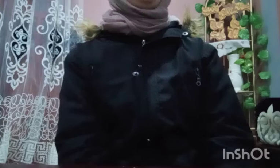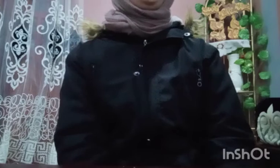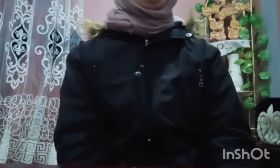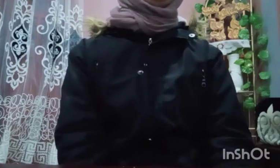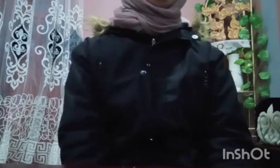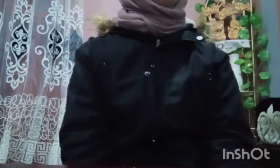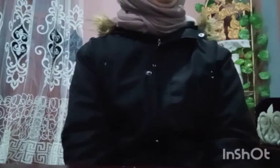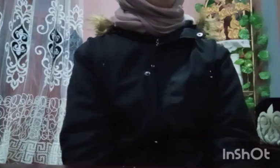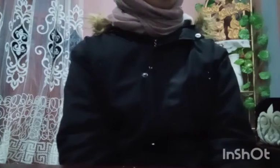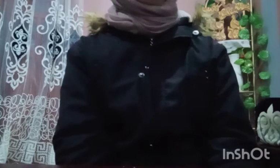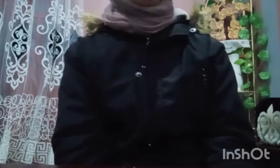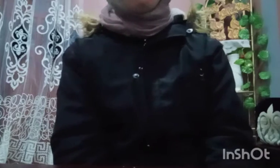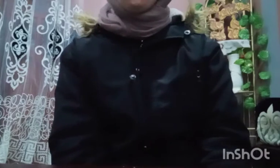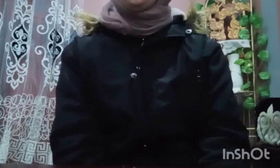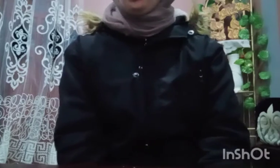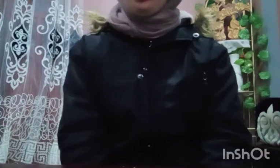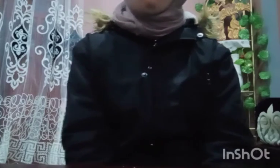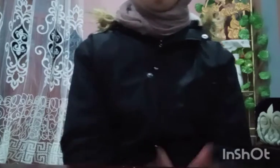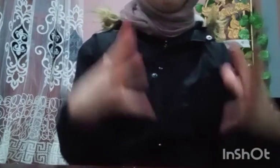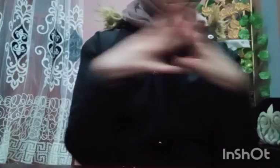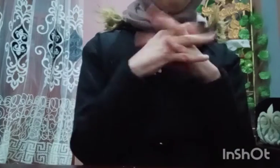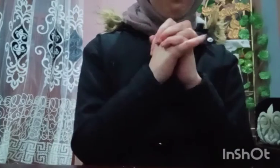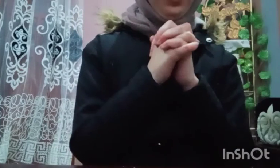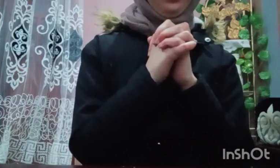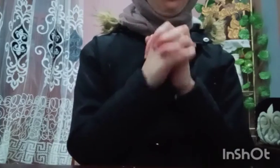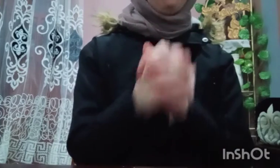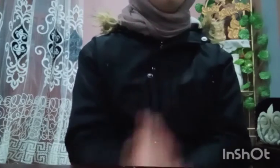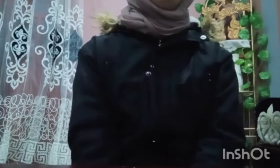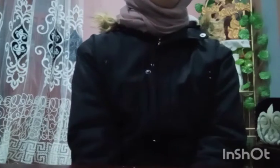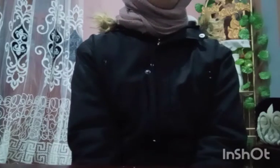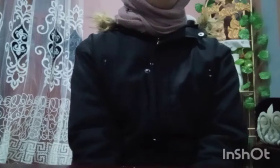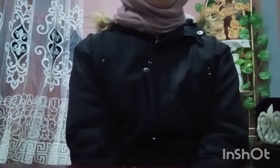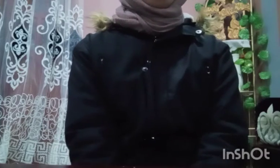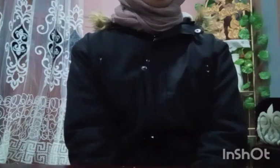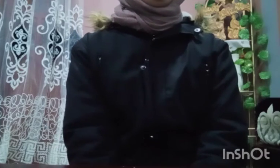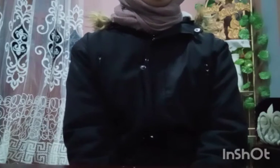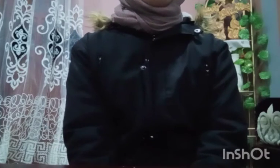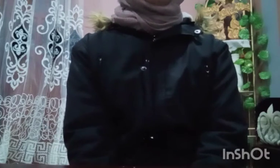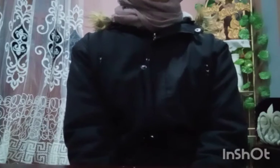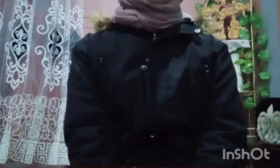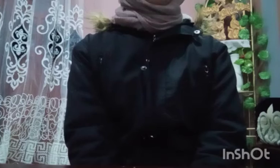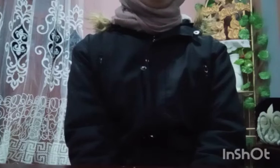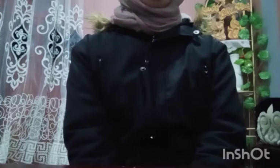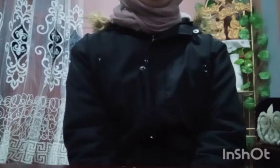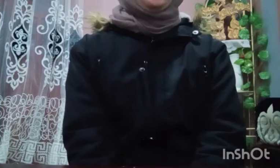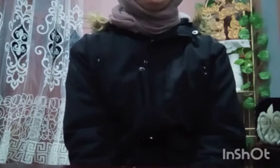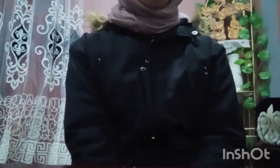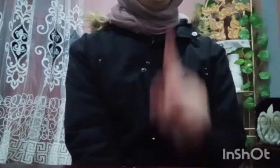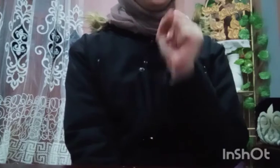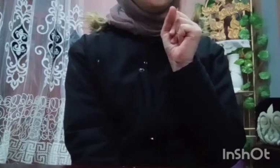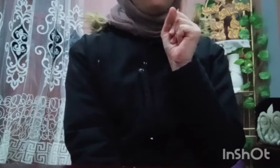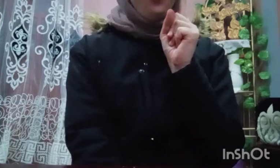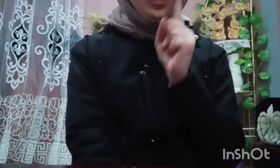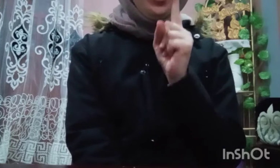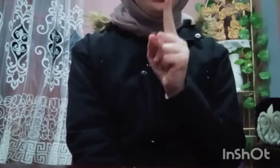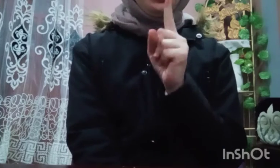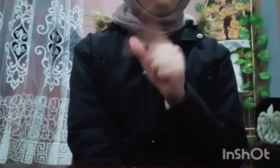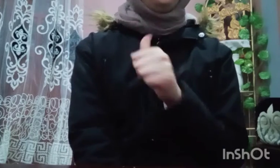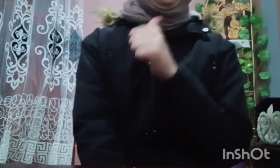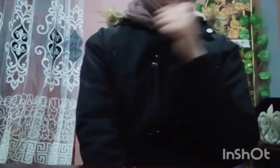شوية الأوضاع بدات كما نقولها تدخل في بعضها. ومع ذلك أنا كنت فعلا آية